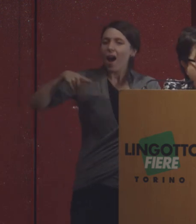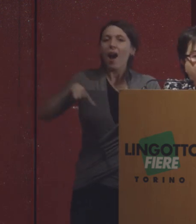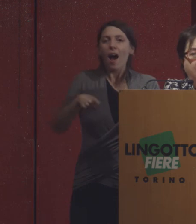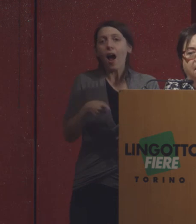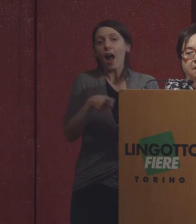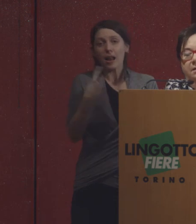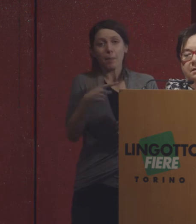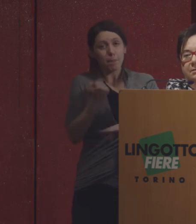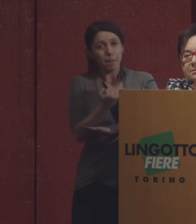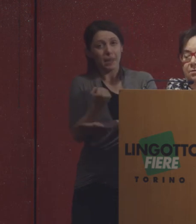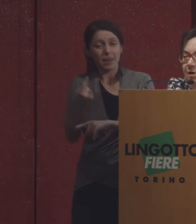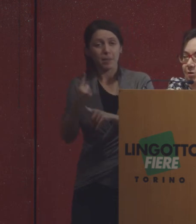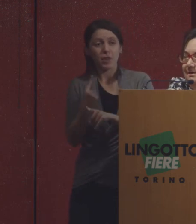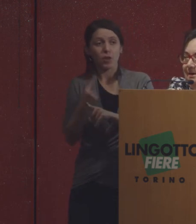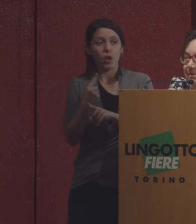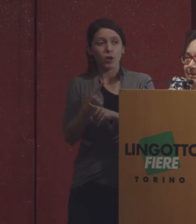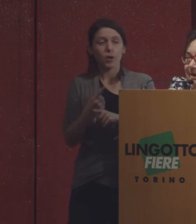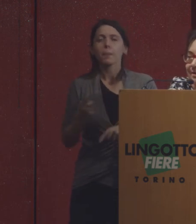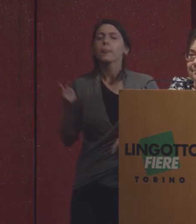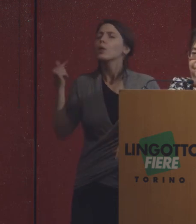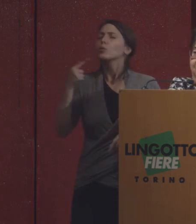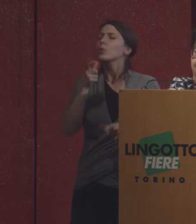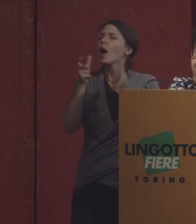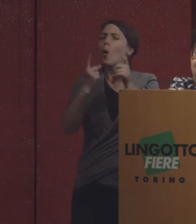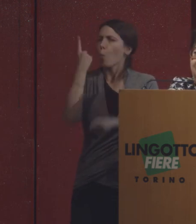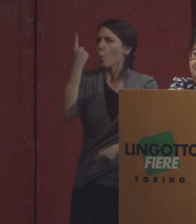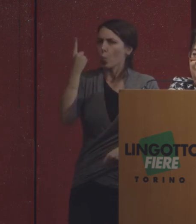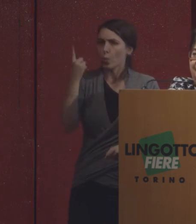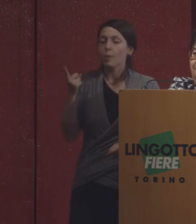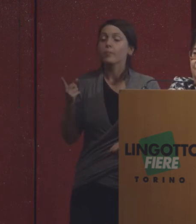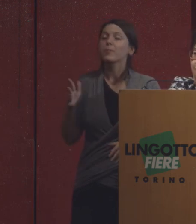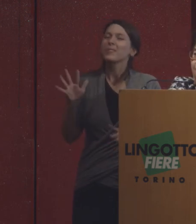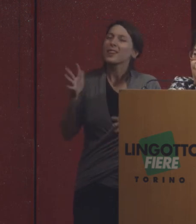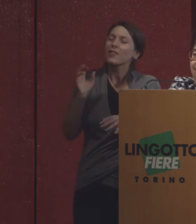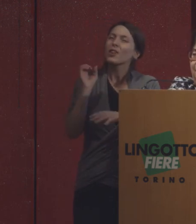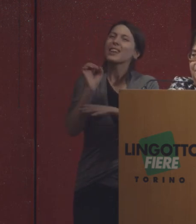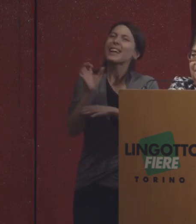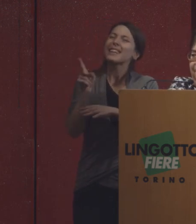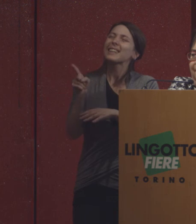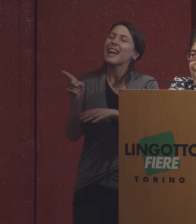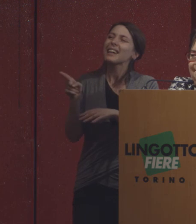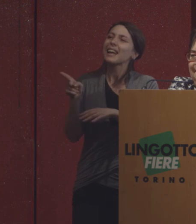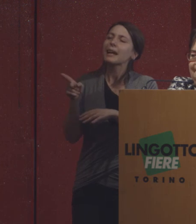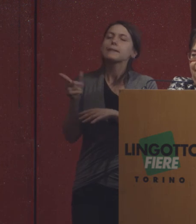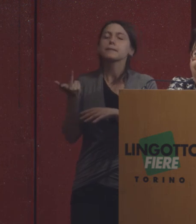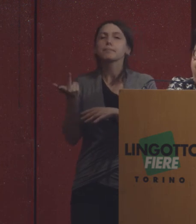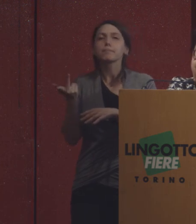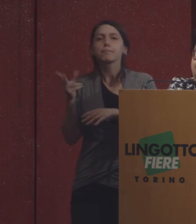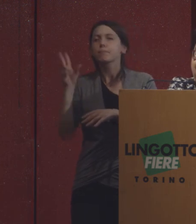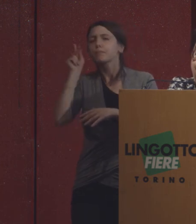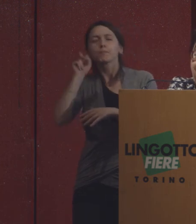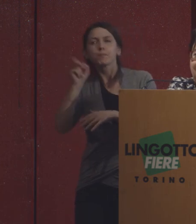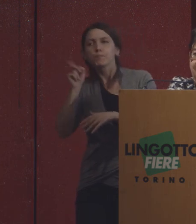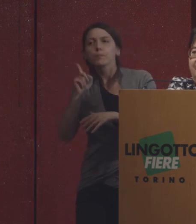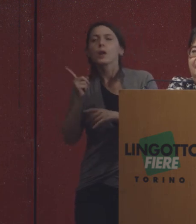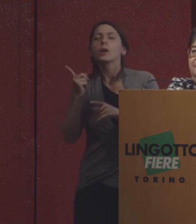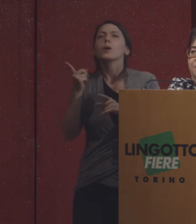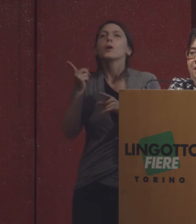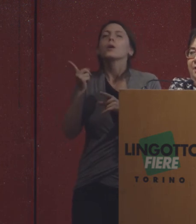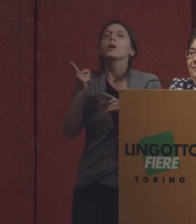altri. Di una cosa si lamentava, che forse gli insegnanti non conoscevano e non sapevano abbastanza, non avevano abbastanza